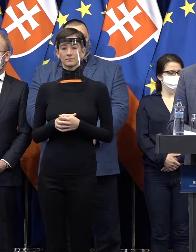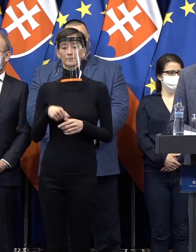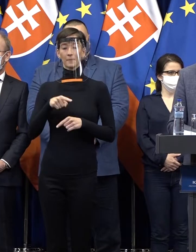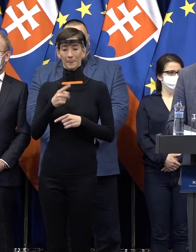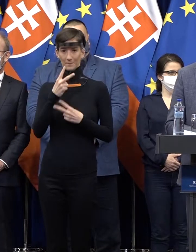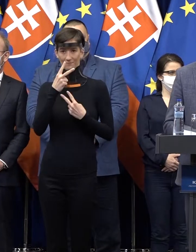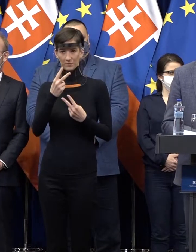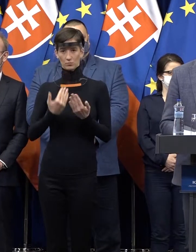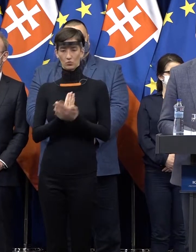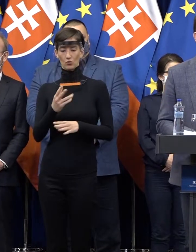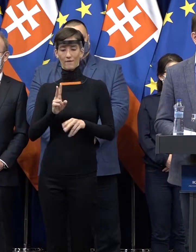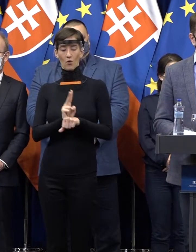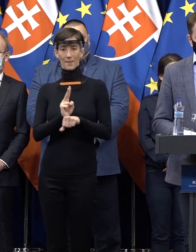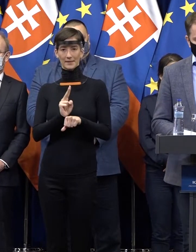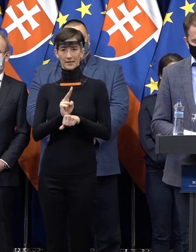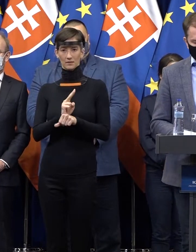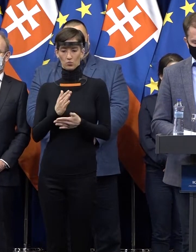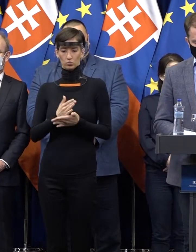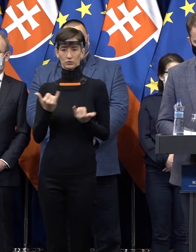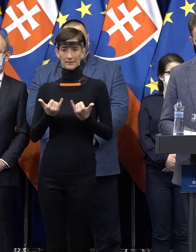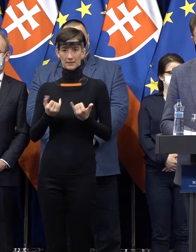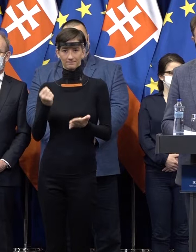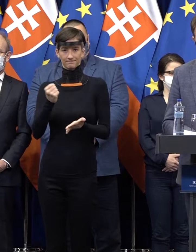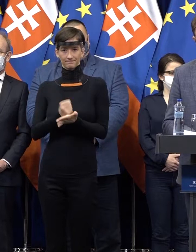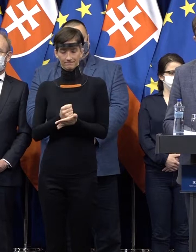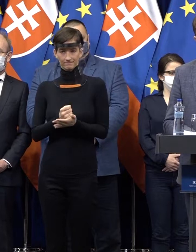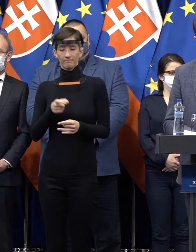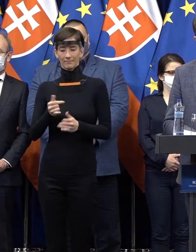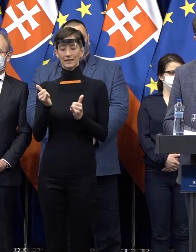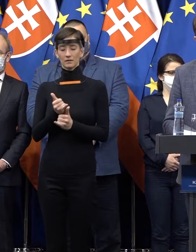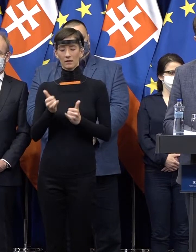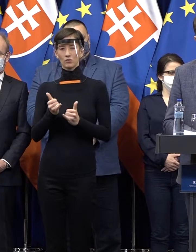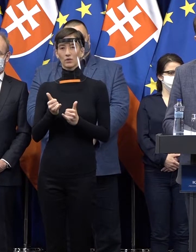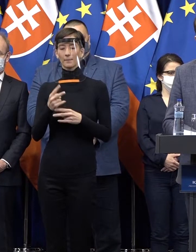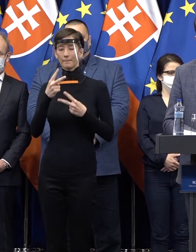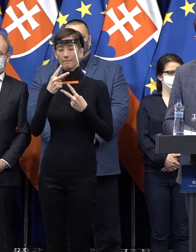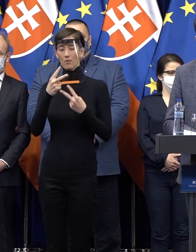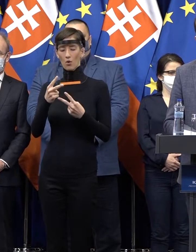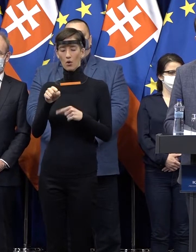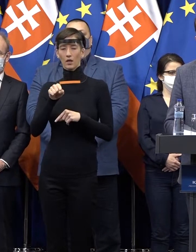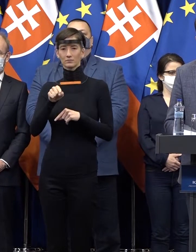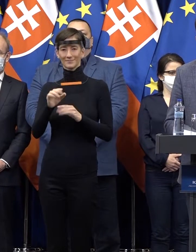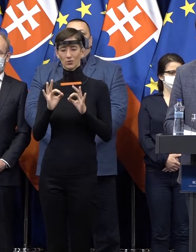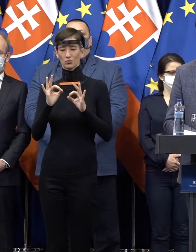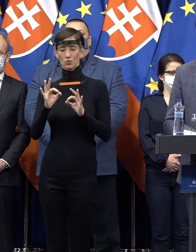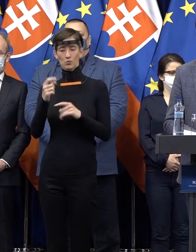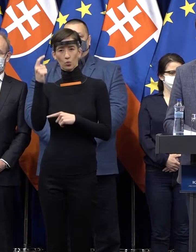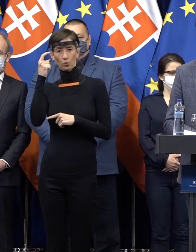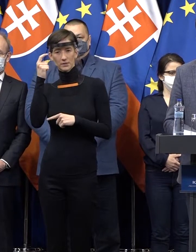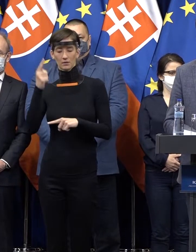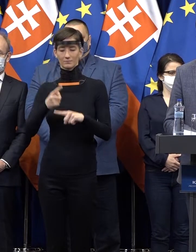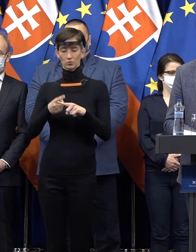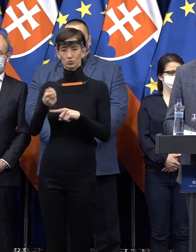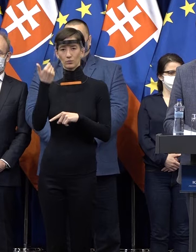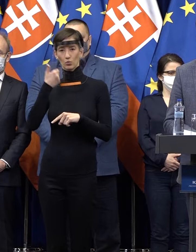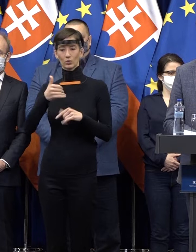prišli, sa prijali s dobrým úmyslom a ľudia na ne veľmi dobre reagovali. A vďaka tomu,